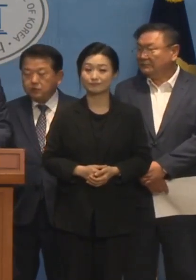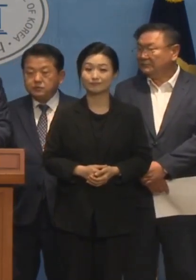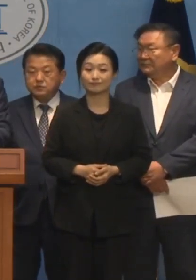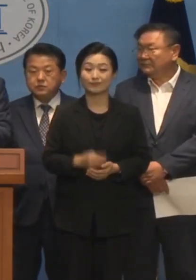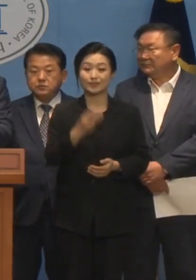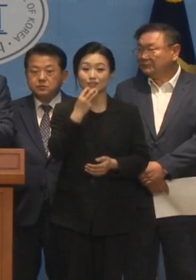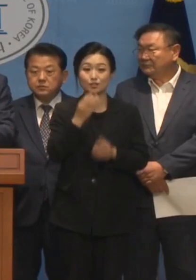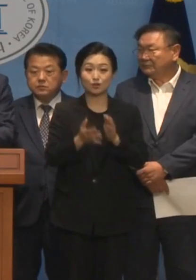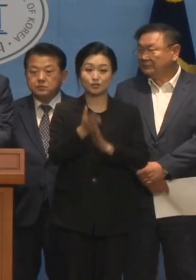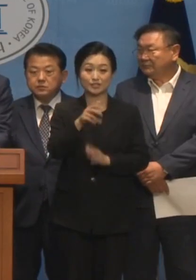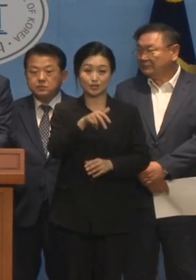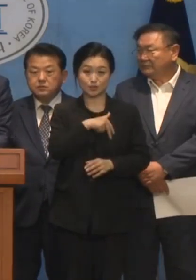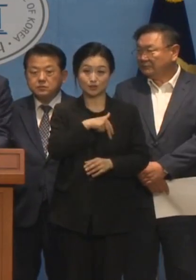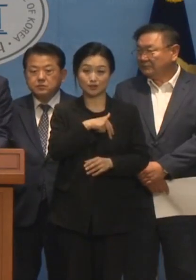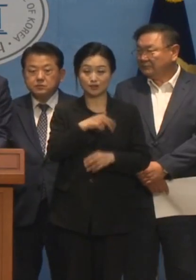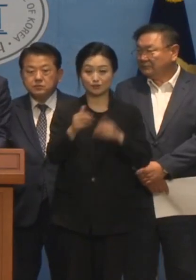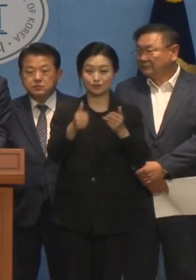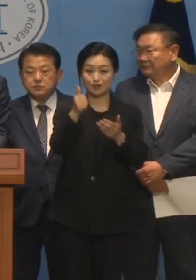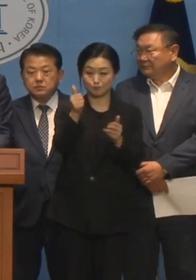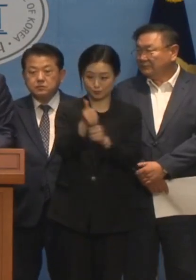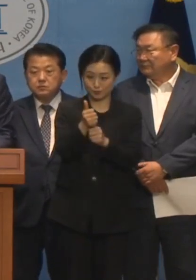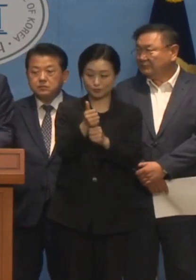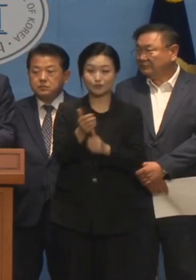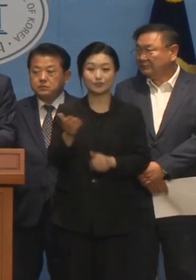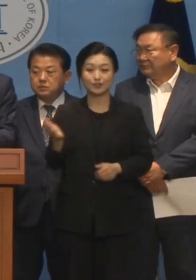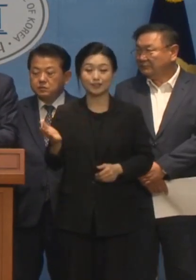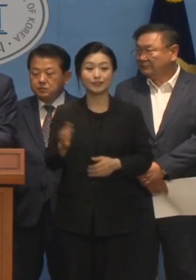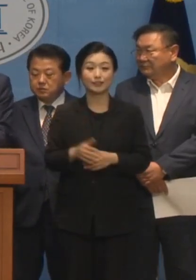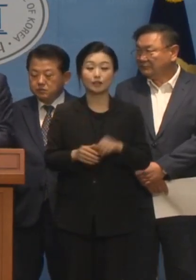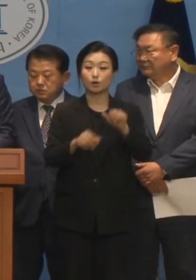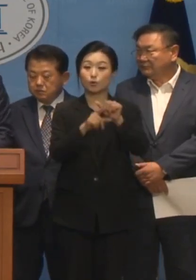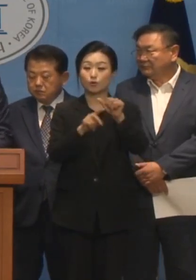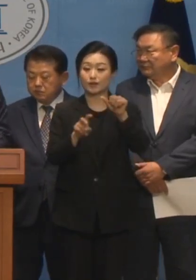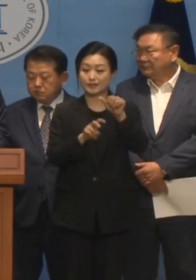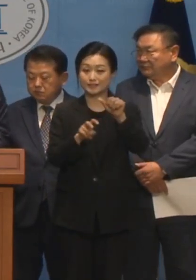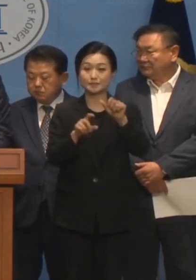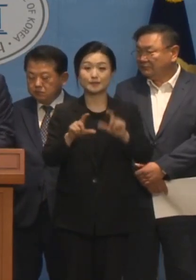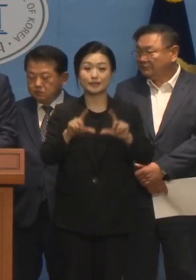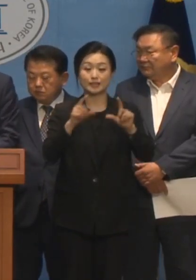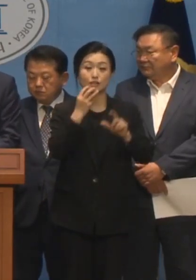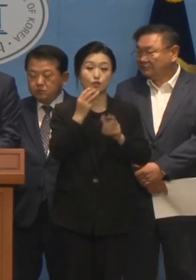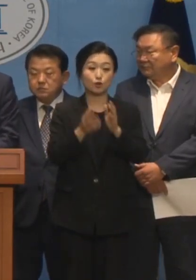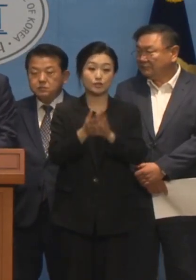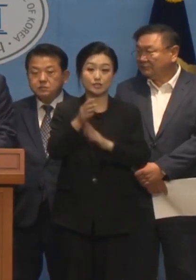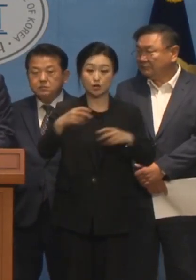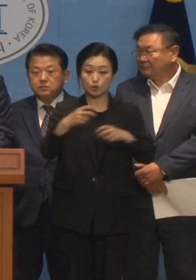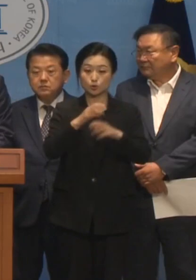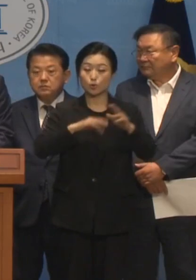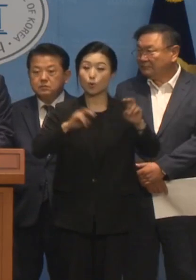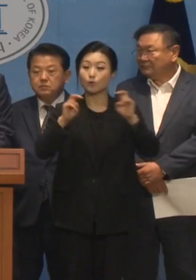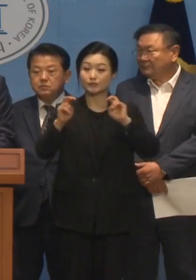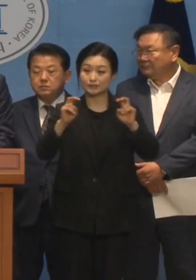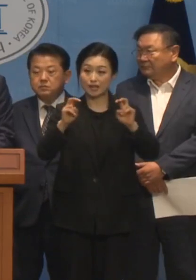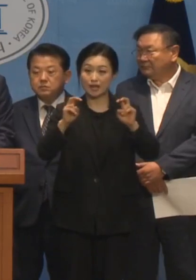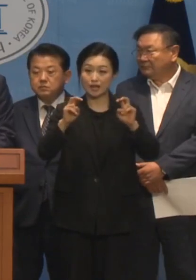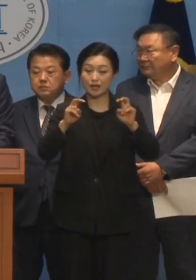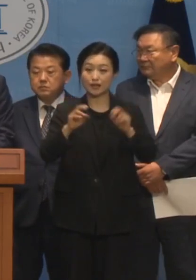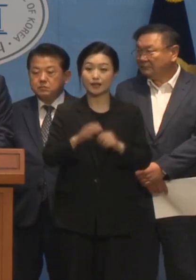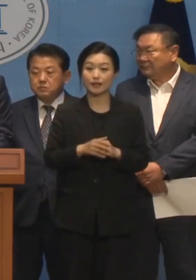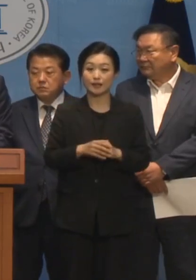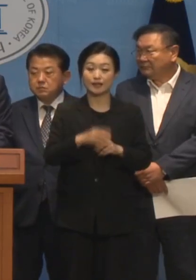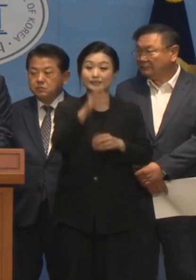네, 서울시의회 부의장 김인재입니다. 지난 5월 20일 서울시 교통공사 백호